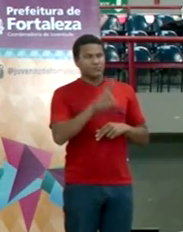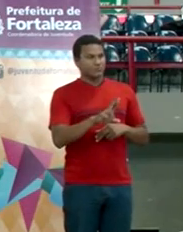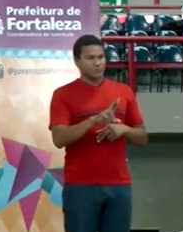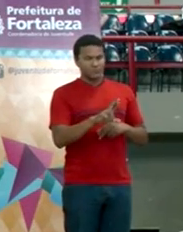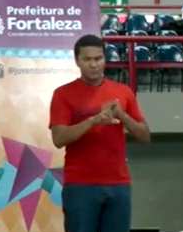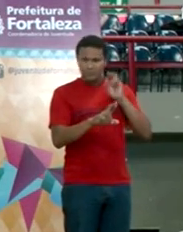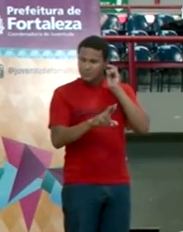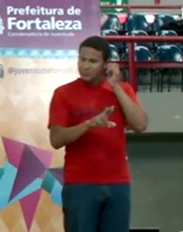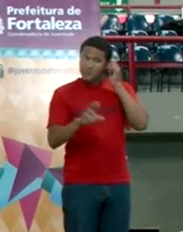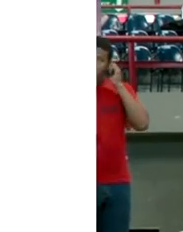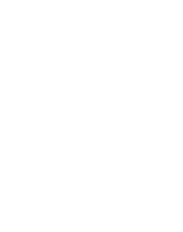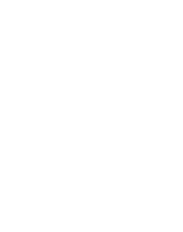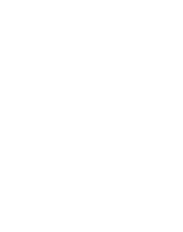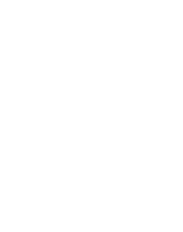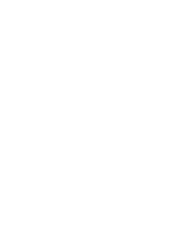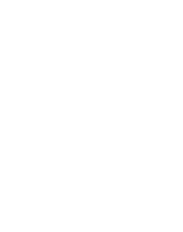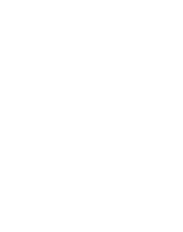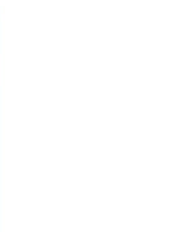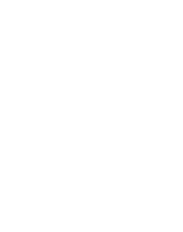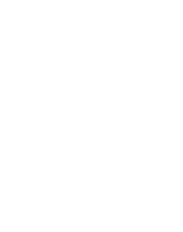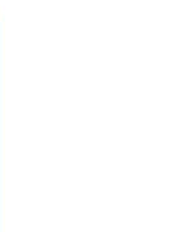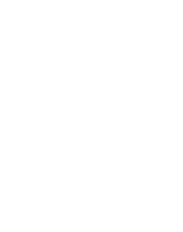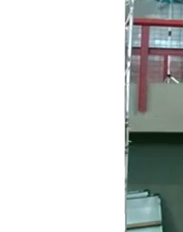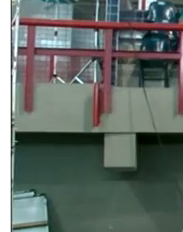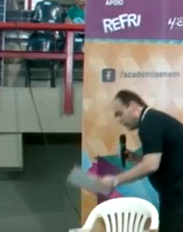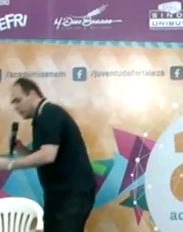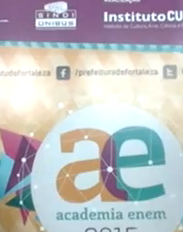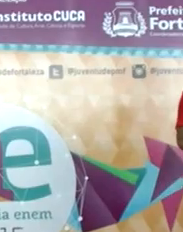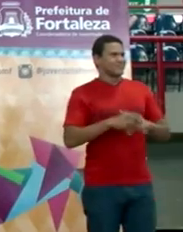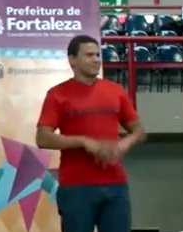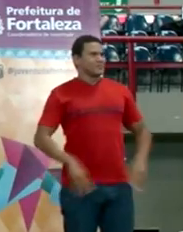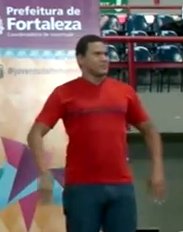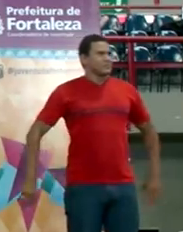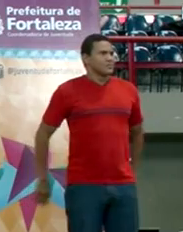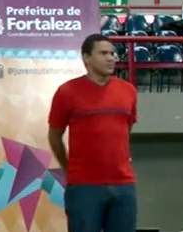questão, letra E.